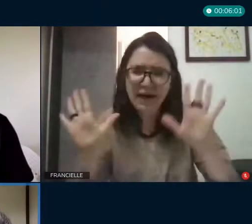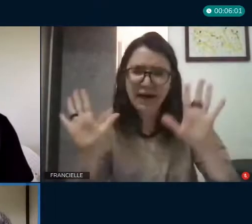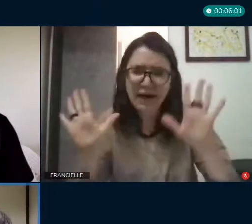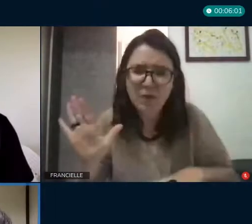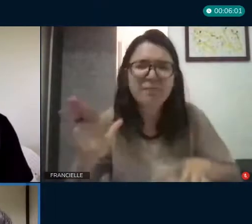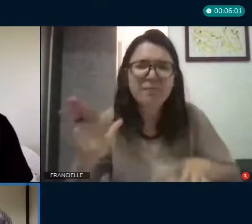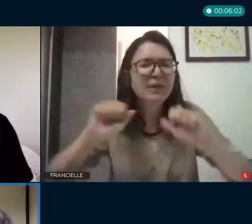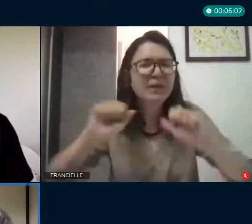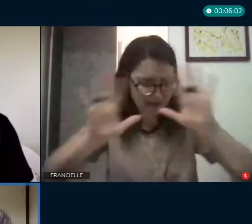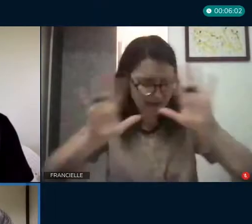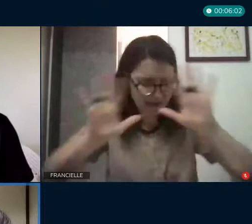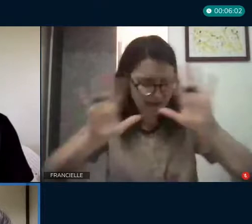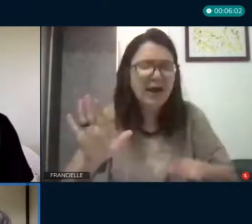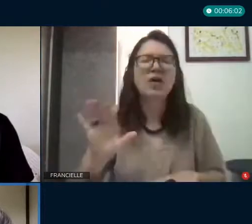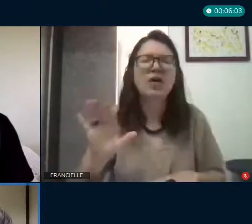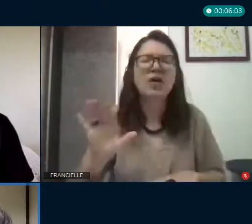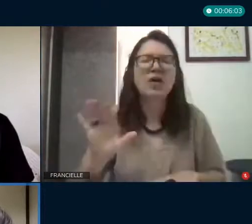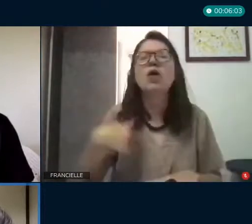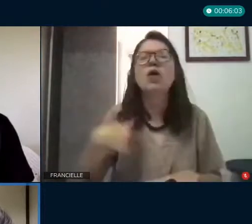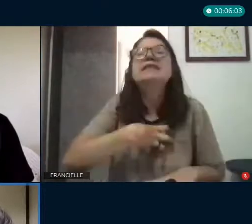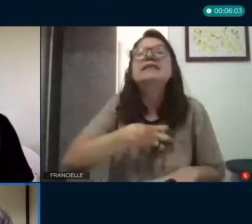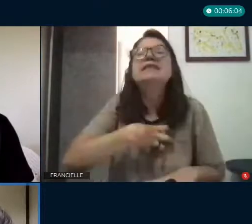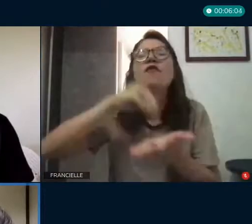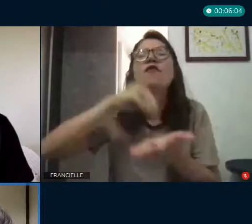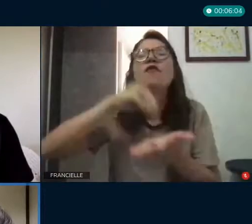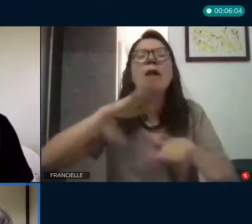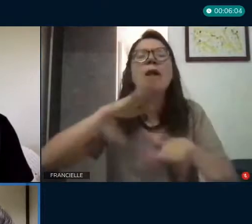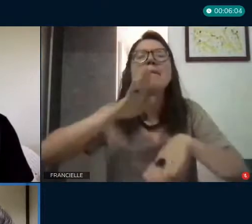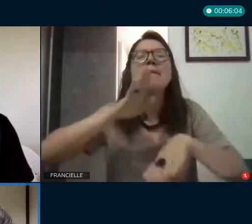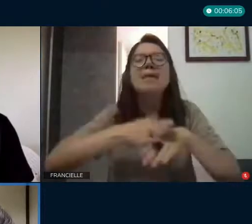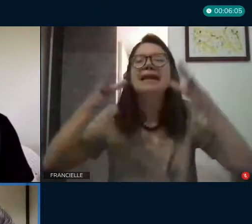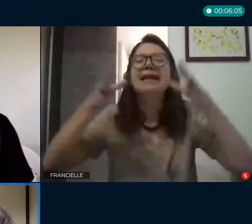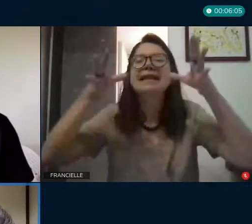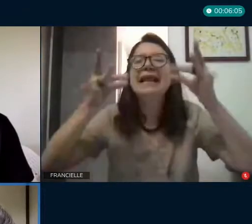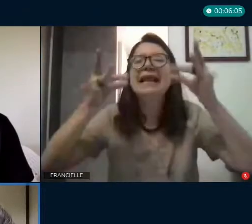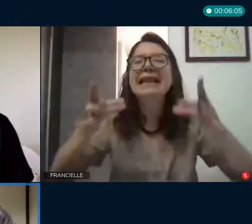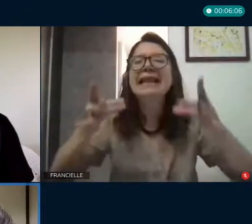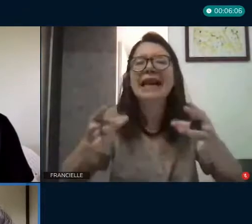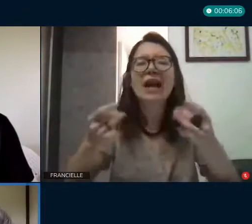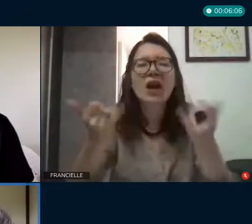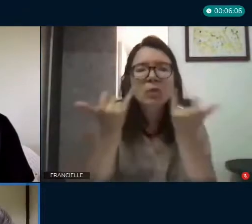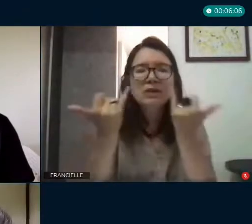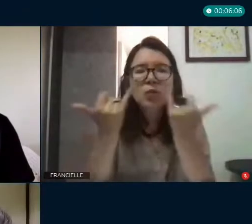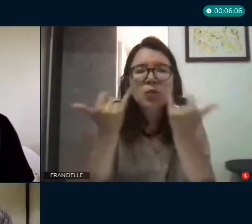você faz um breve histórico que apresenta de uma forma bem clara